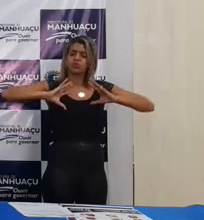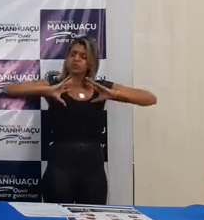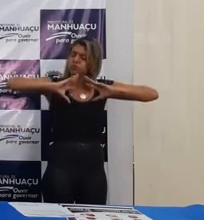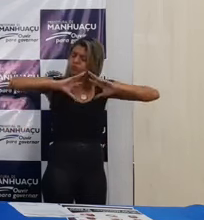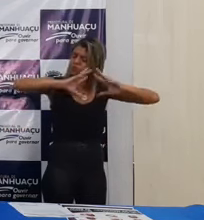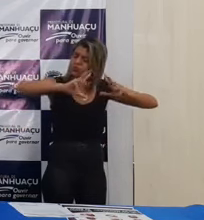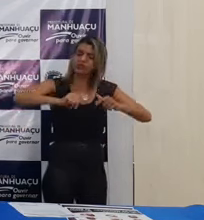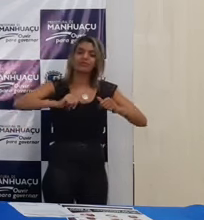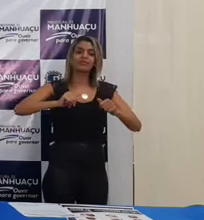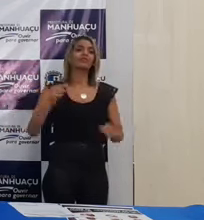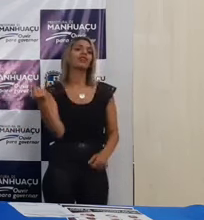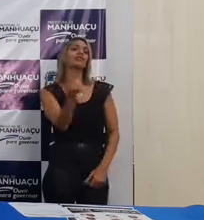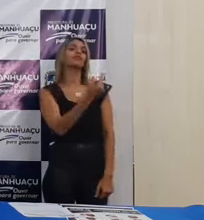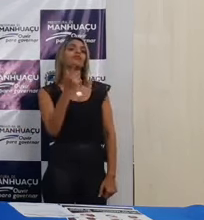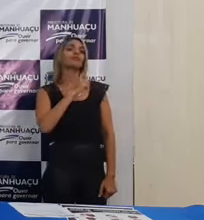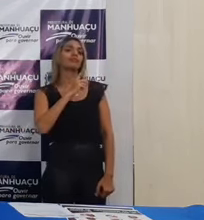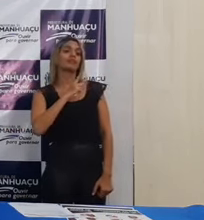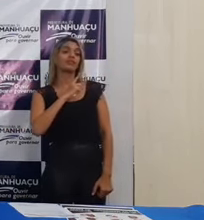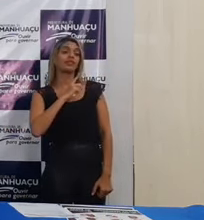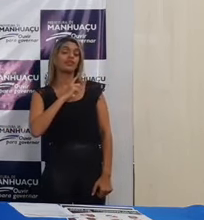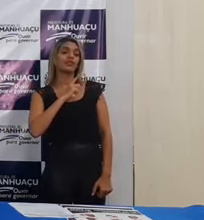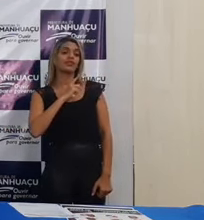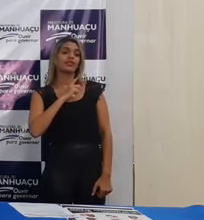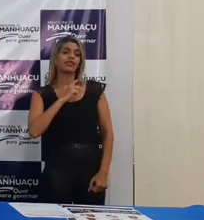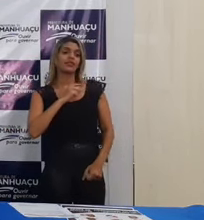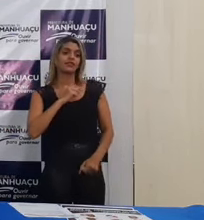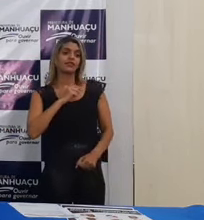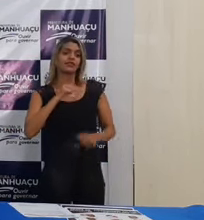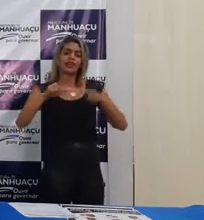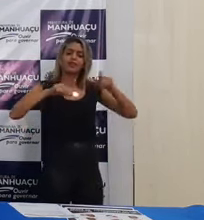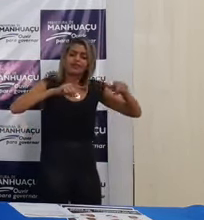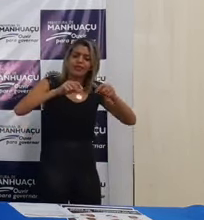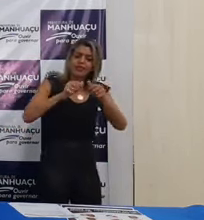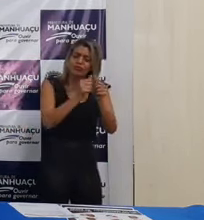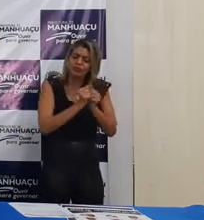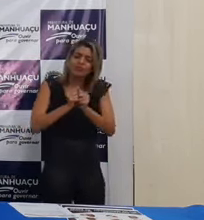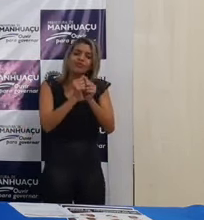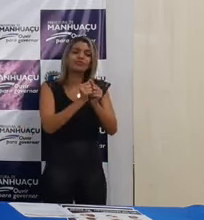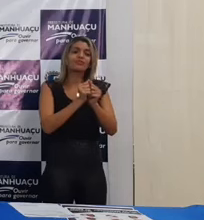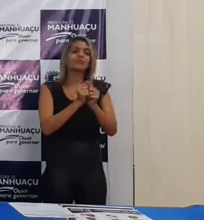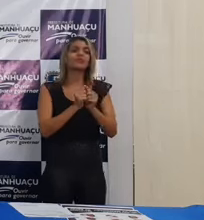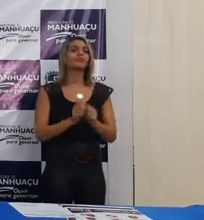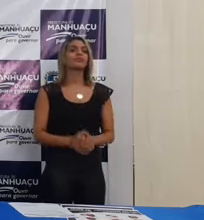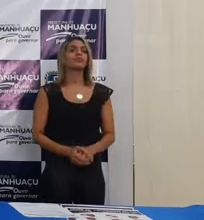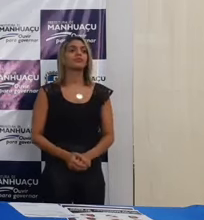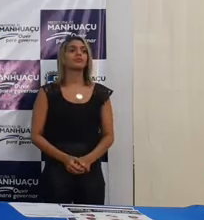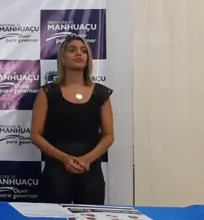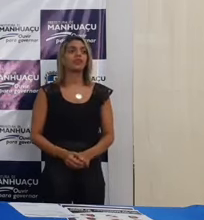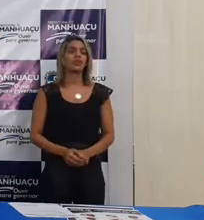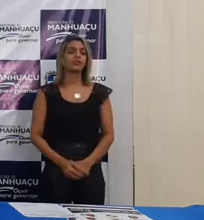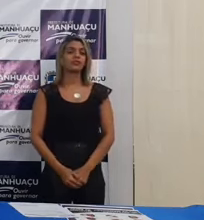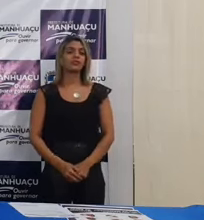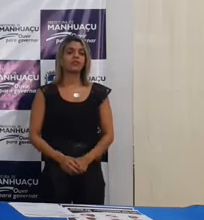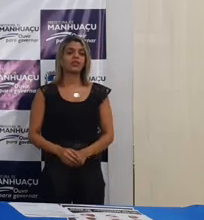tem que fazer a nossa parte. Envolver, Alisson, concordo, envolver os municípios, envolver toda a população. O